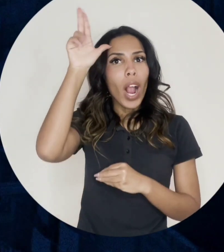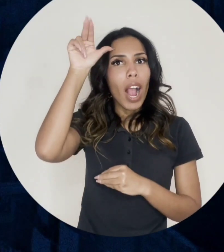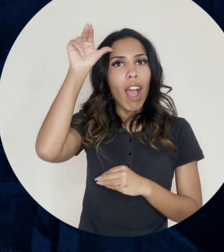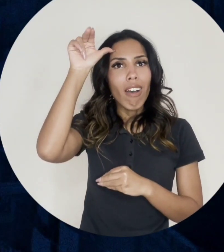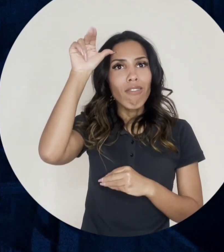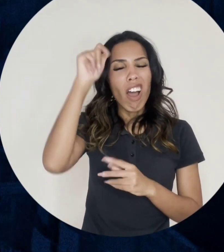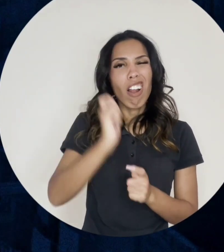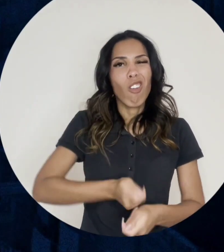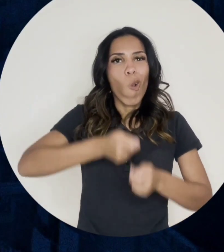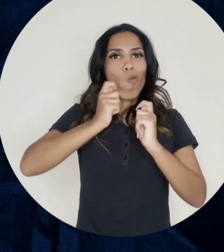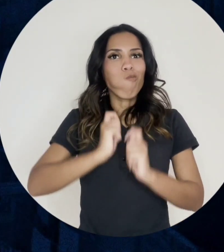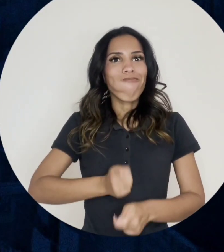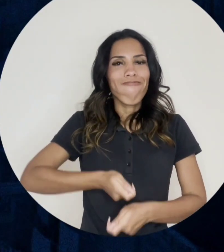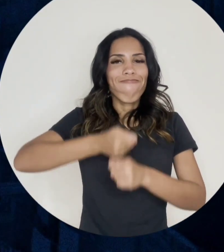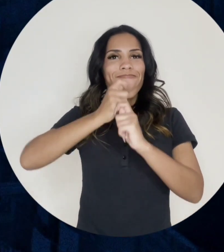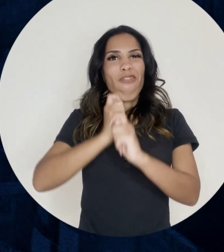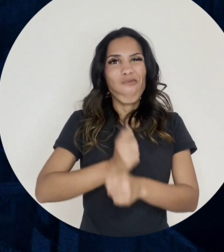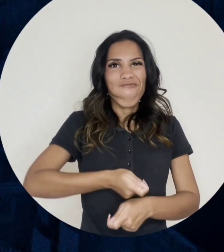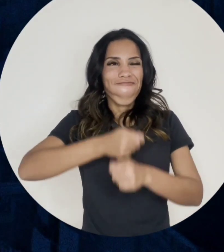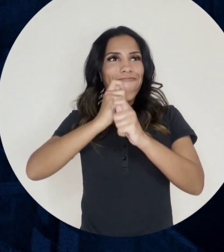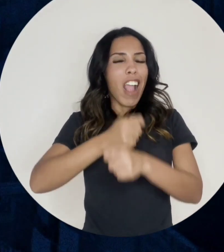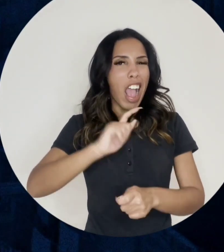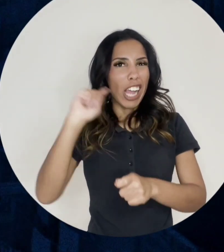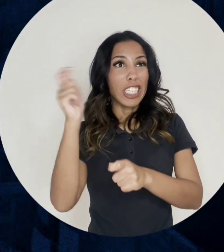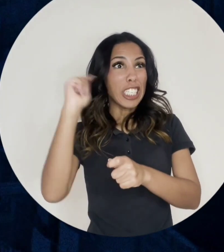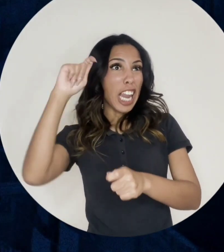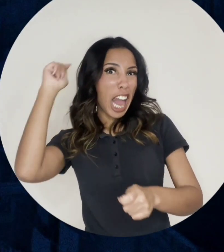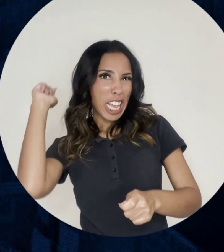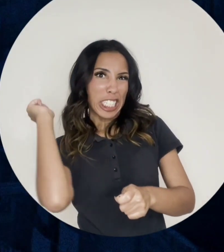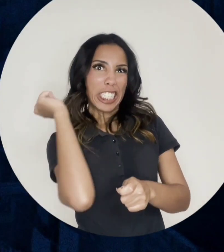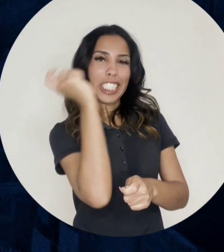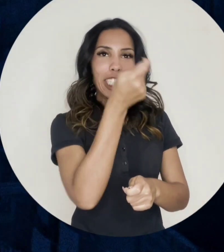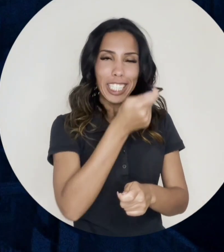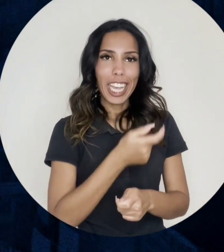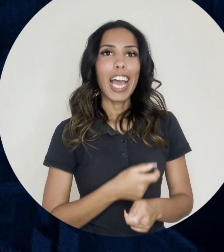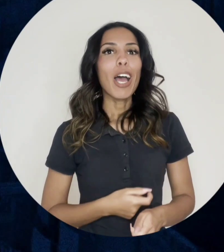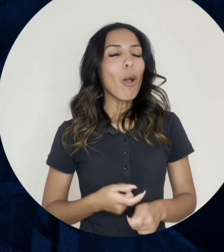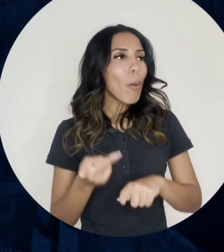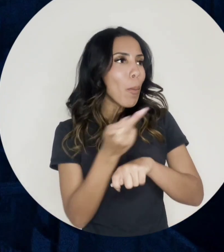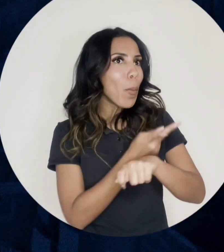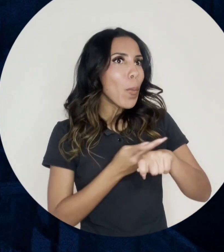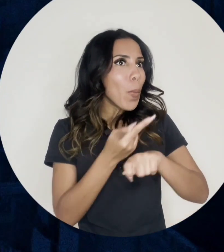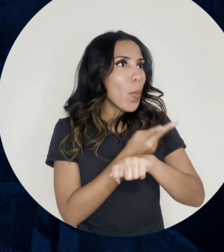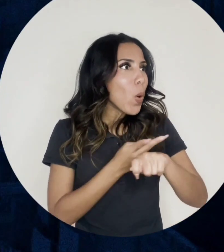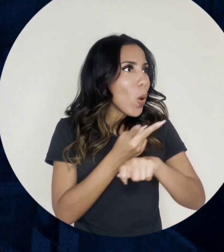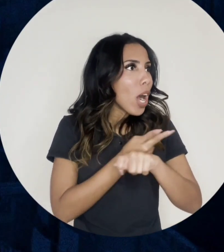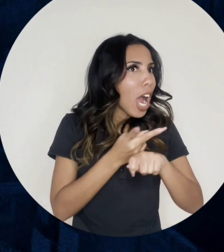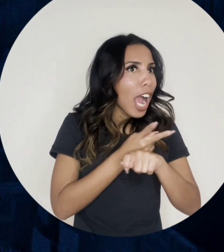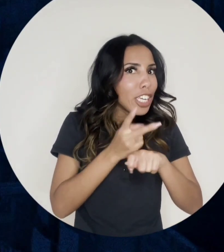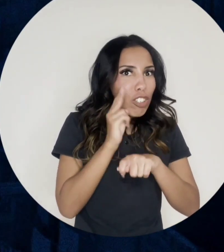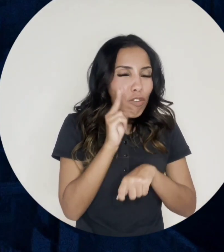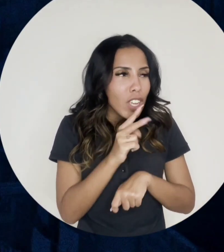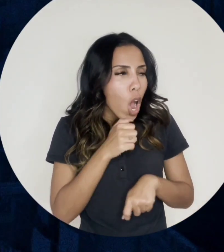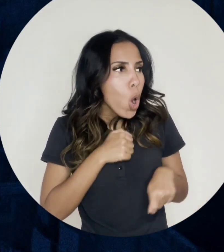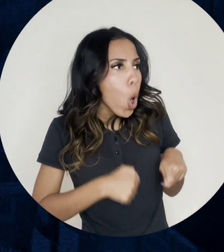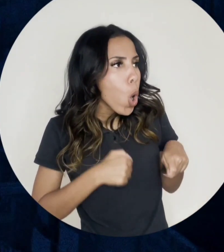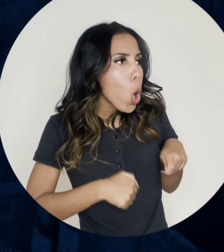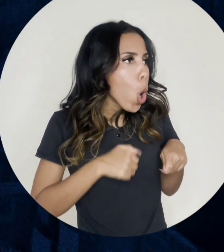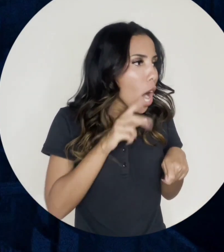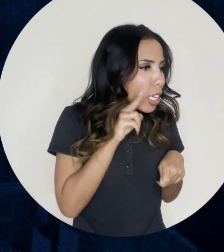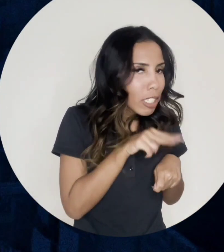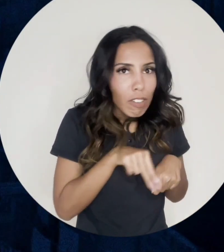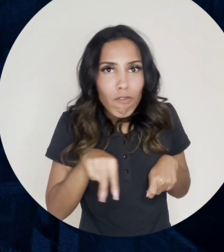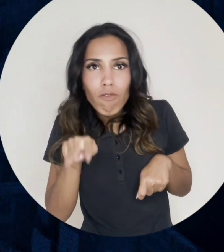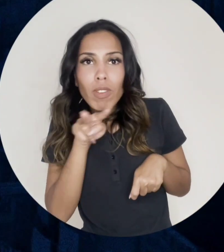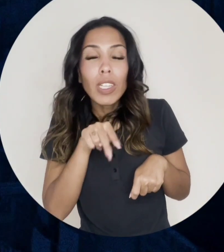a gente ia atrás, tipo, procurando vestígio. A gente brincava de